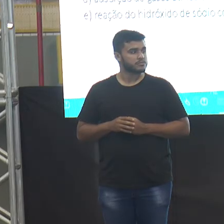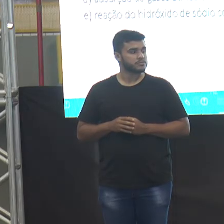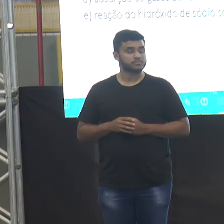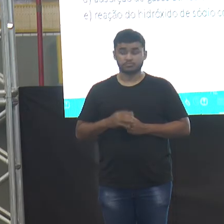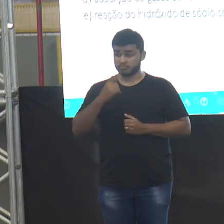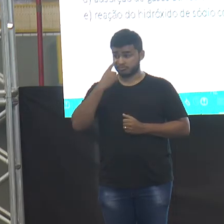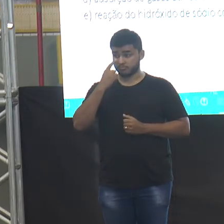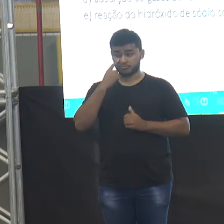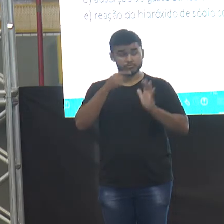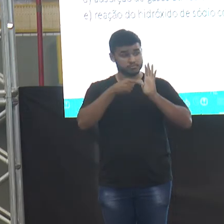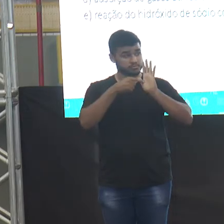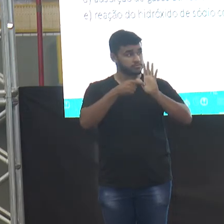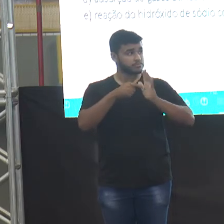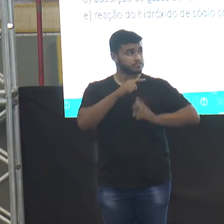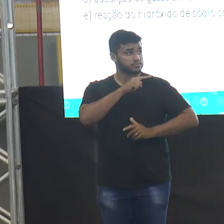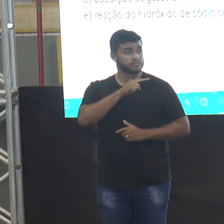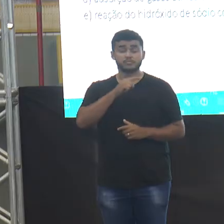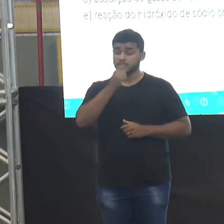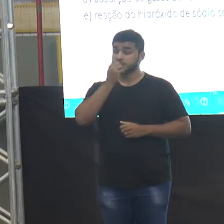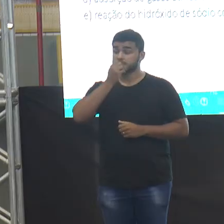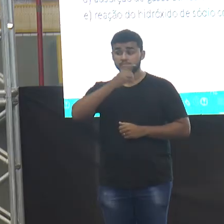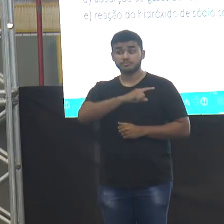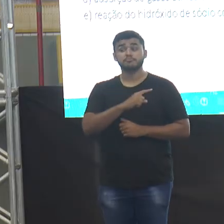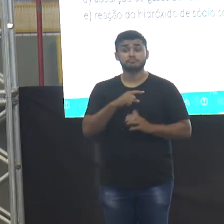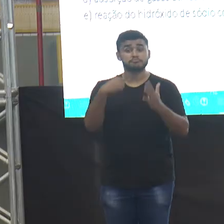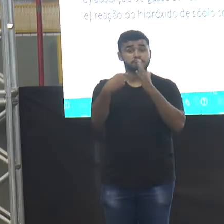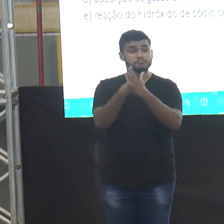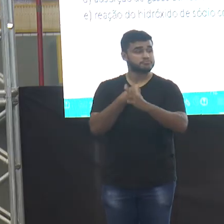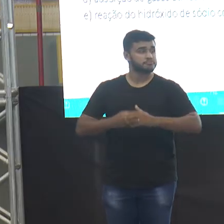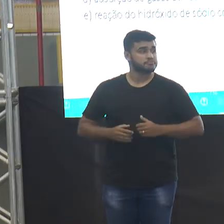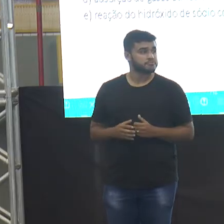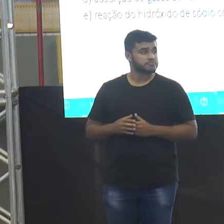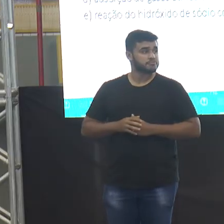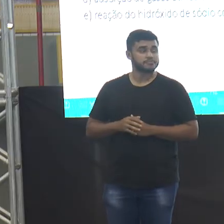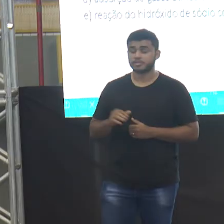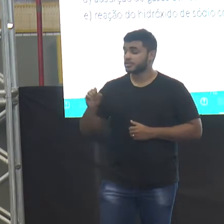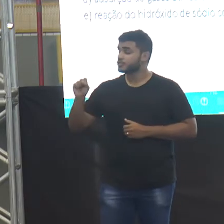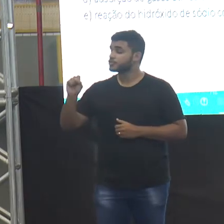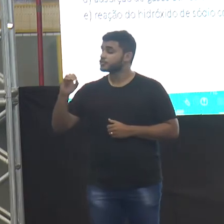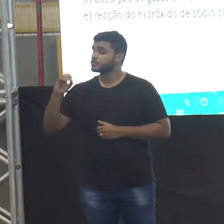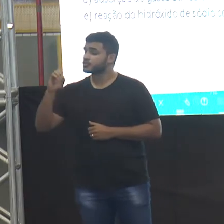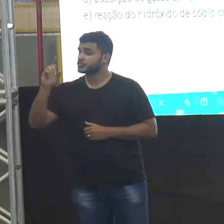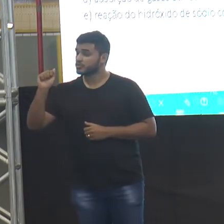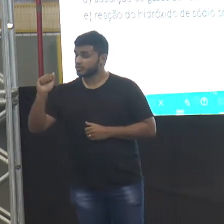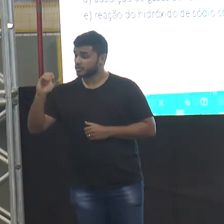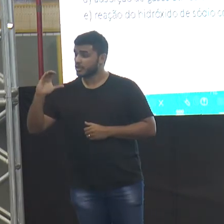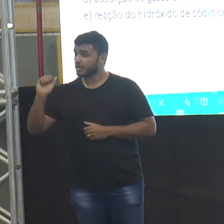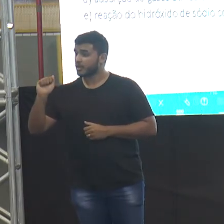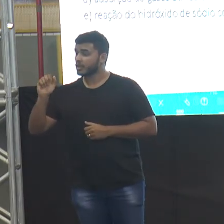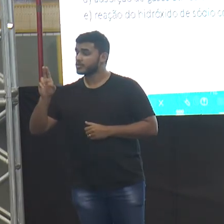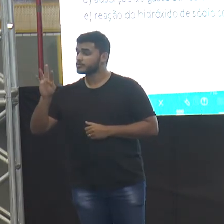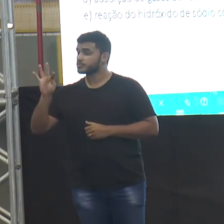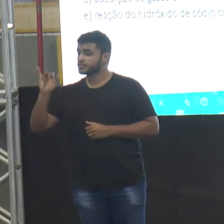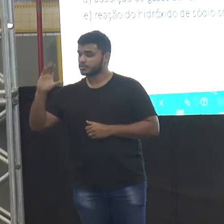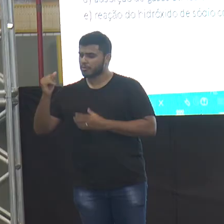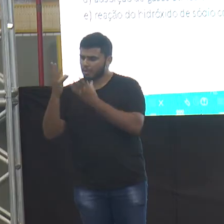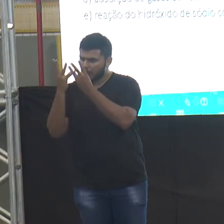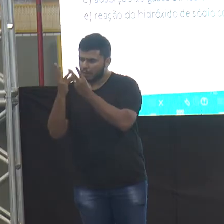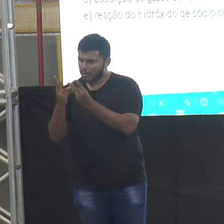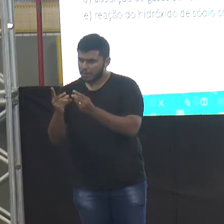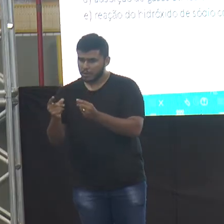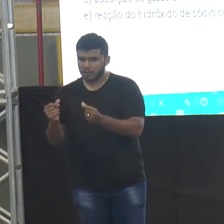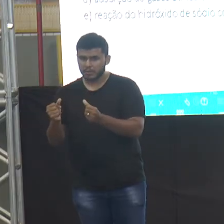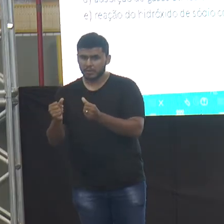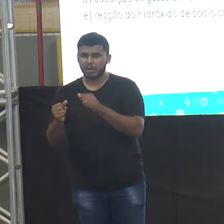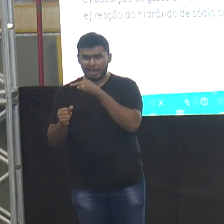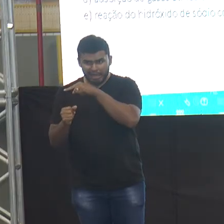Pessoal, ó, negócio legal. Se a soda cáustica corrói, ela não seria